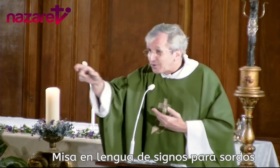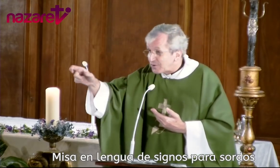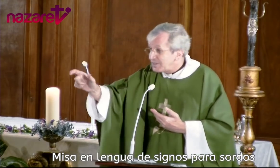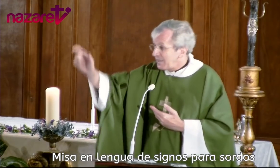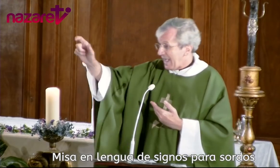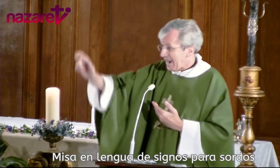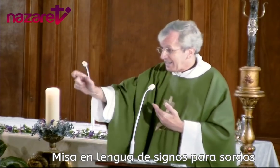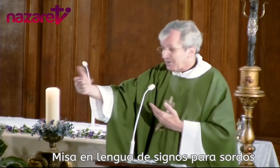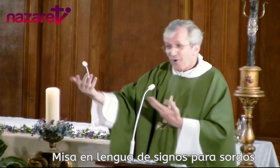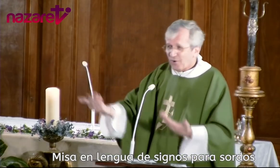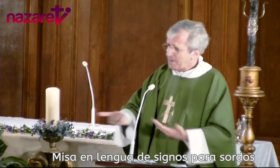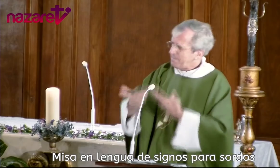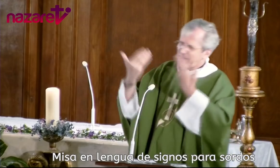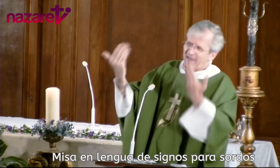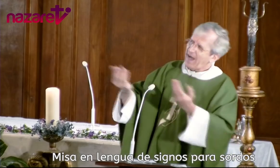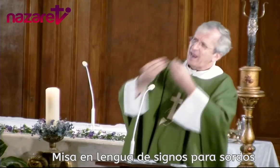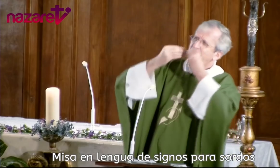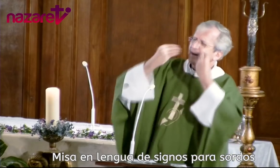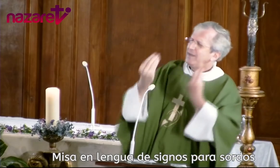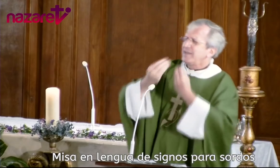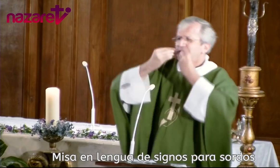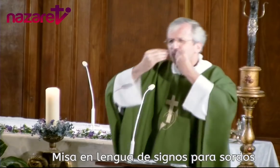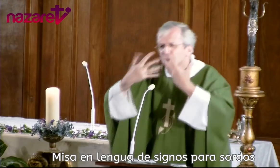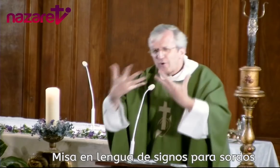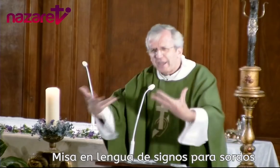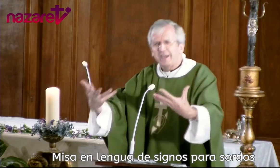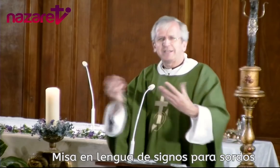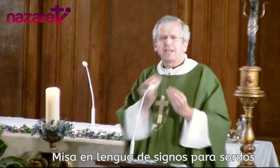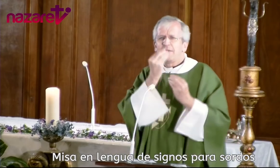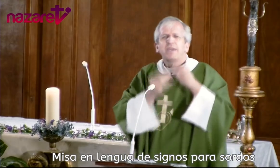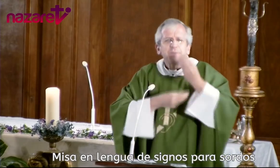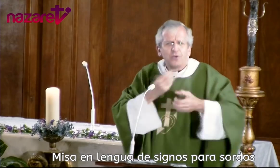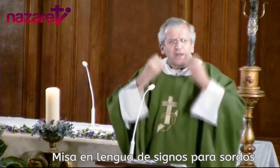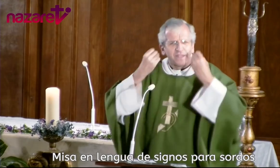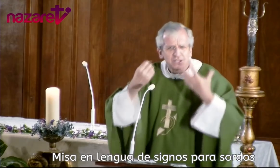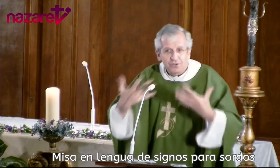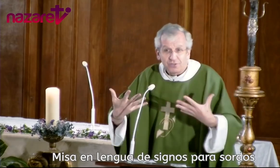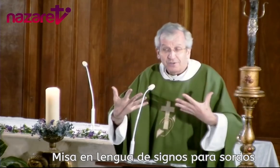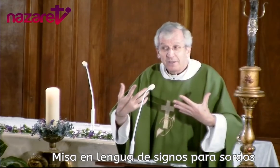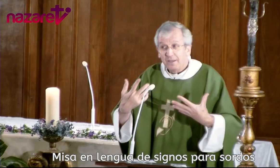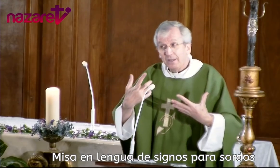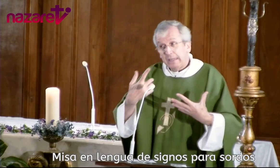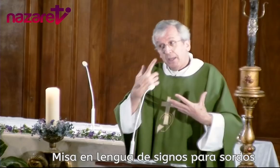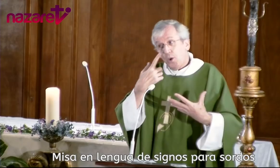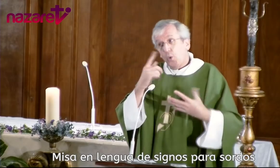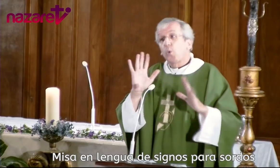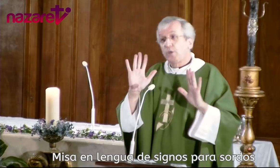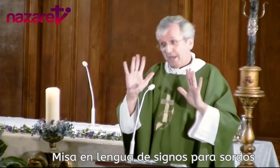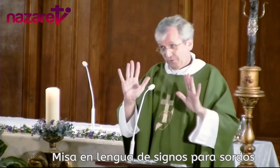vosotros, alguien os empiece a alabar: qué bueno eres, qué bien lo haces todo. Cuidado,